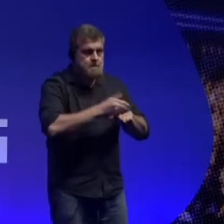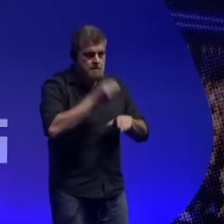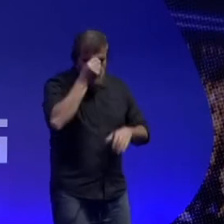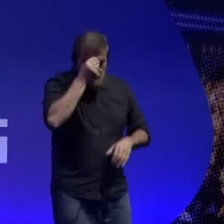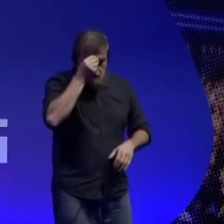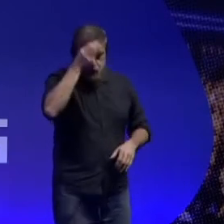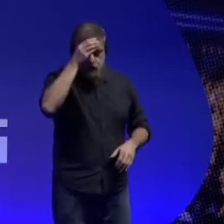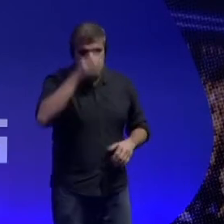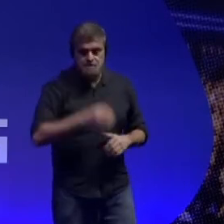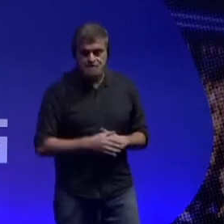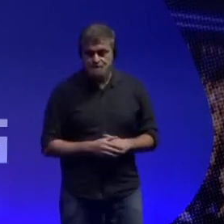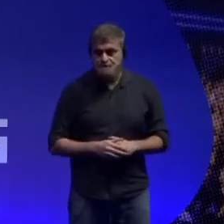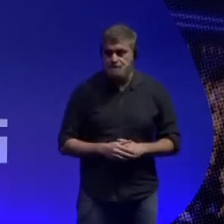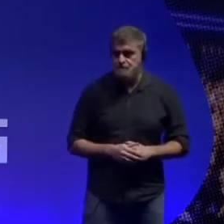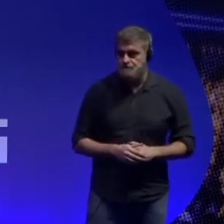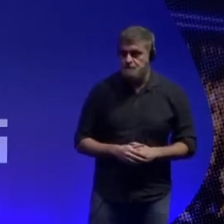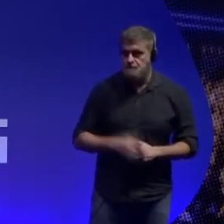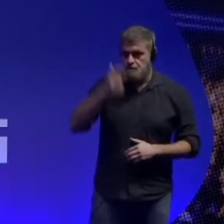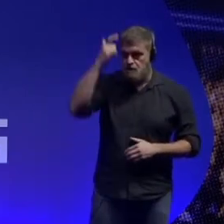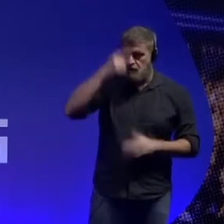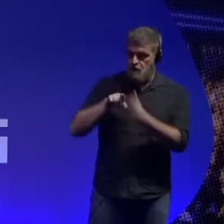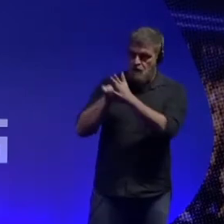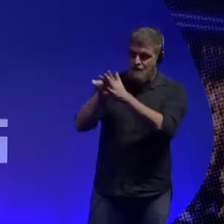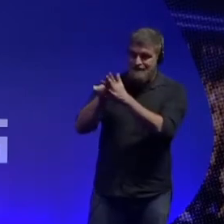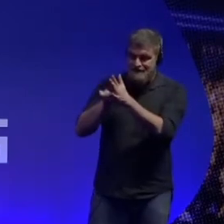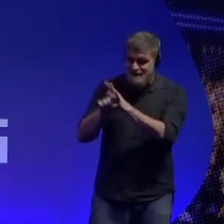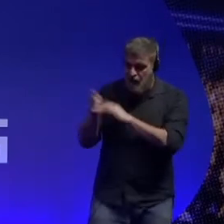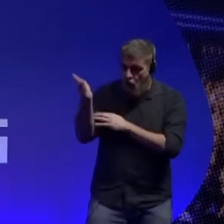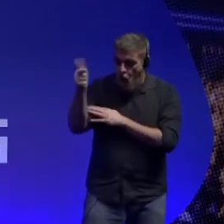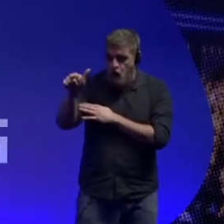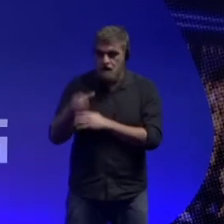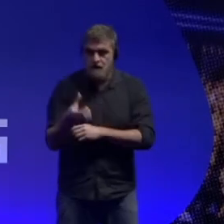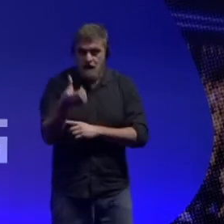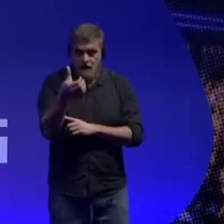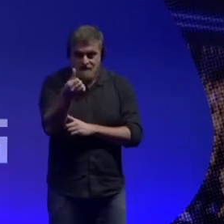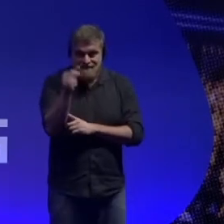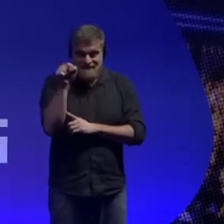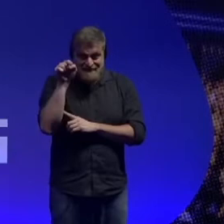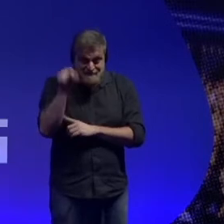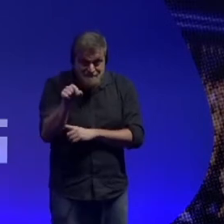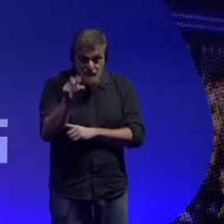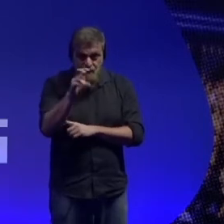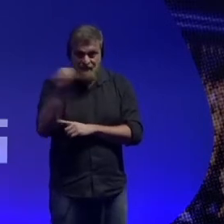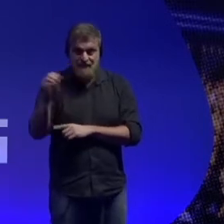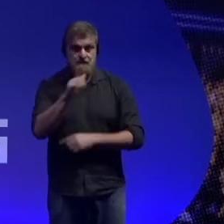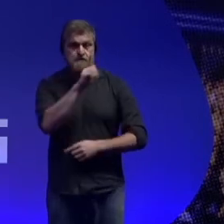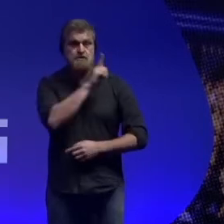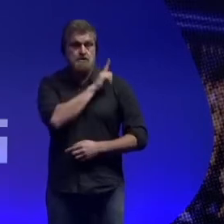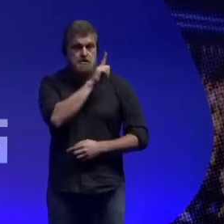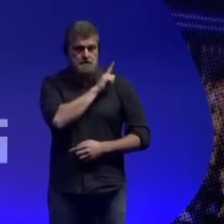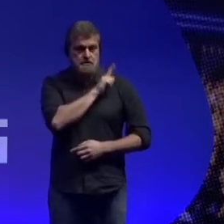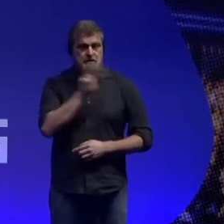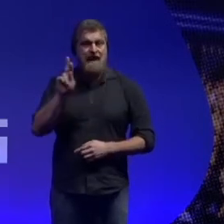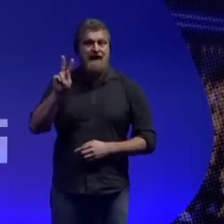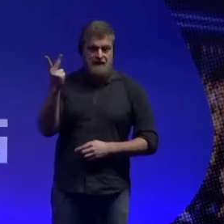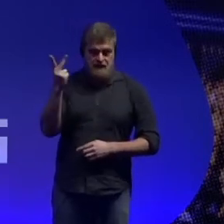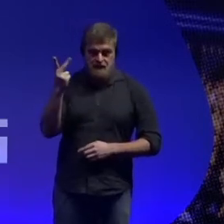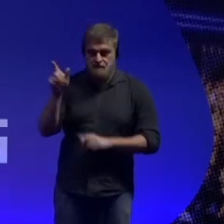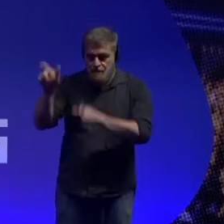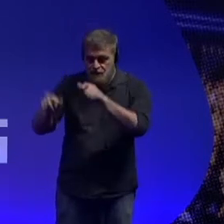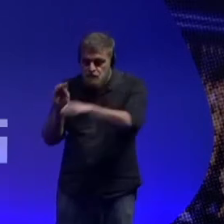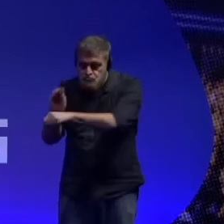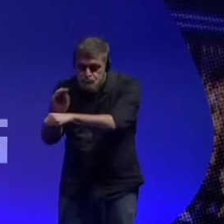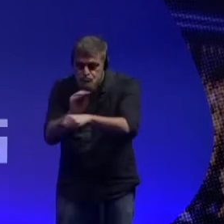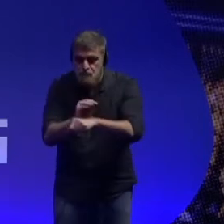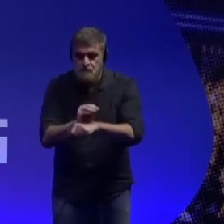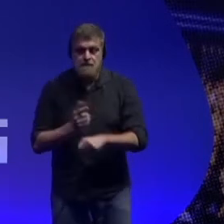mentorado. Eu fiz uma outra consulta com 6.500 gerentes de pessoas, gestores de pessoas. E eu fiz